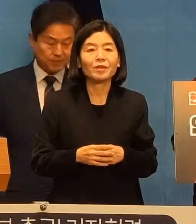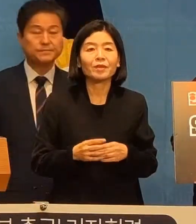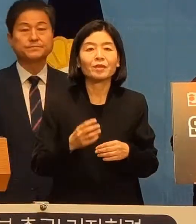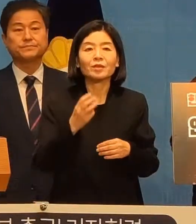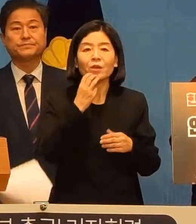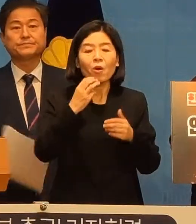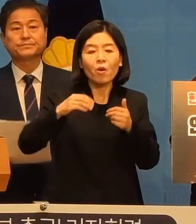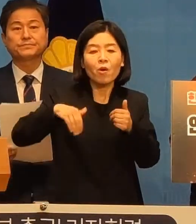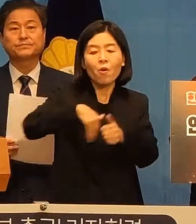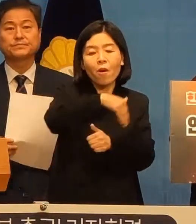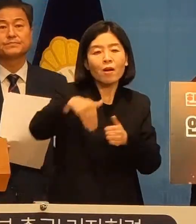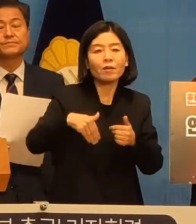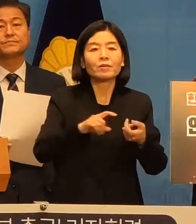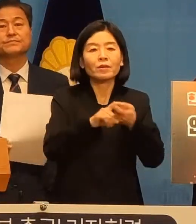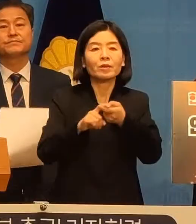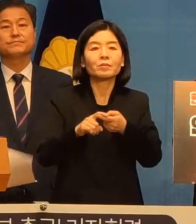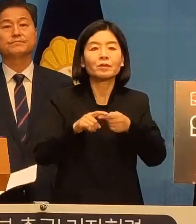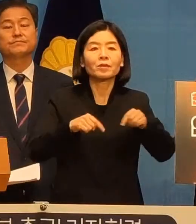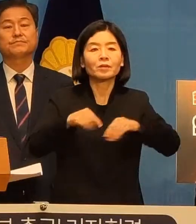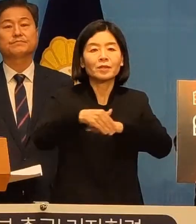서울환경연합 정책국장 김동원입니다.